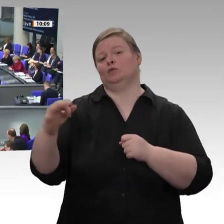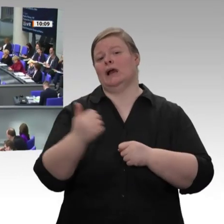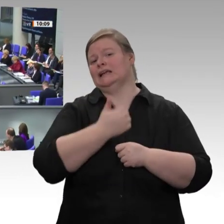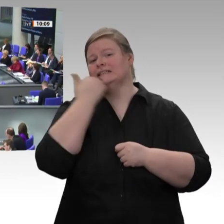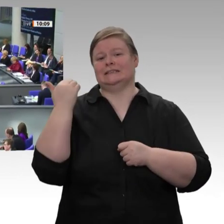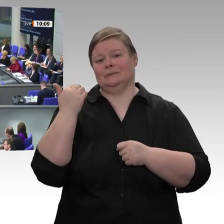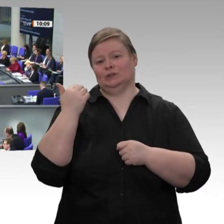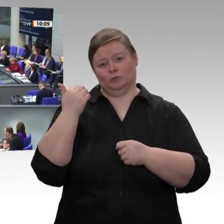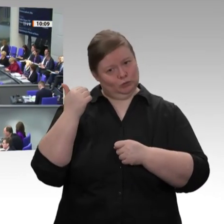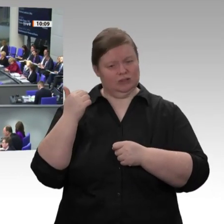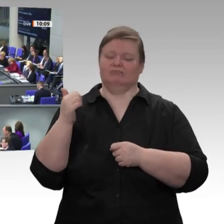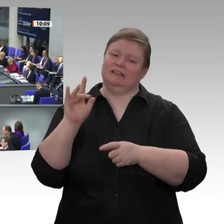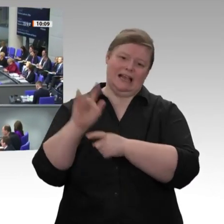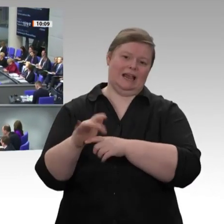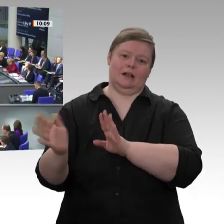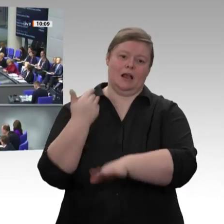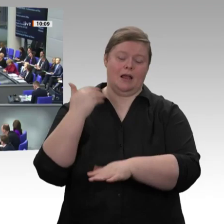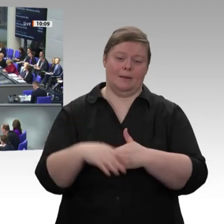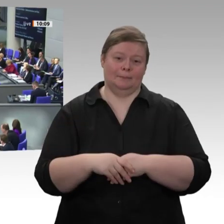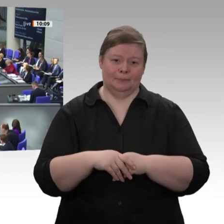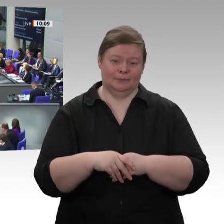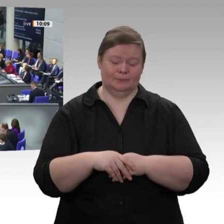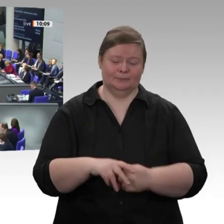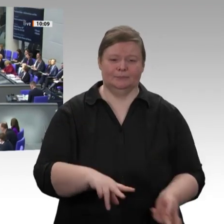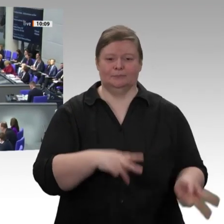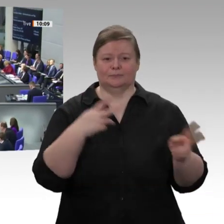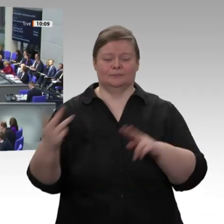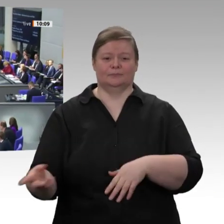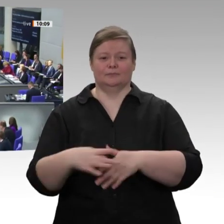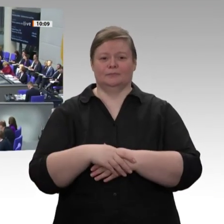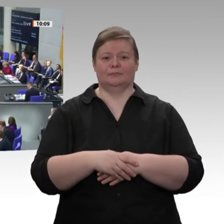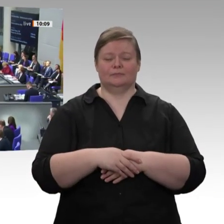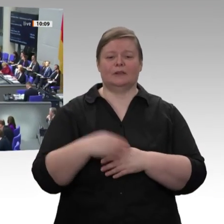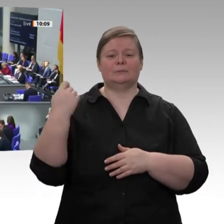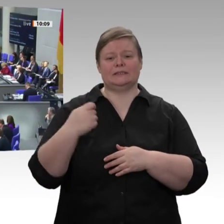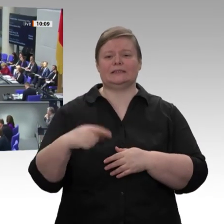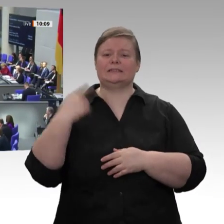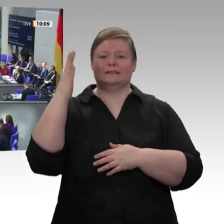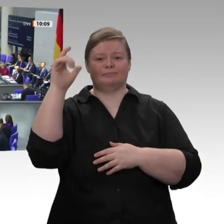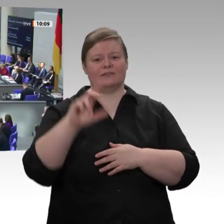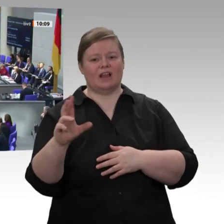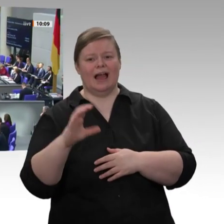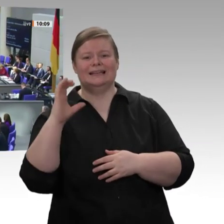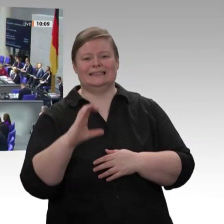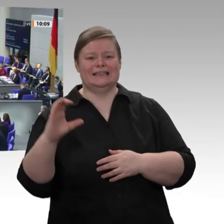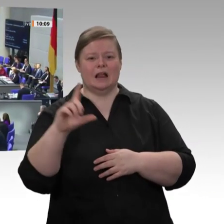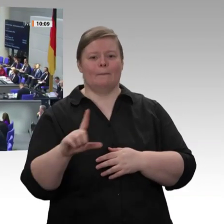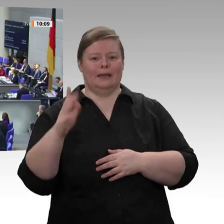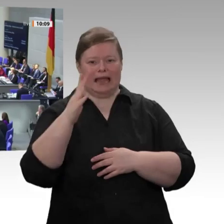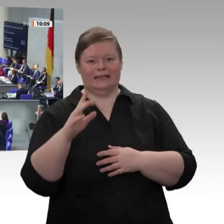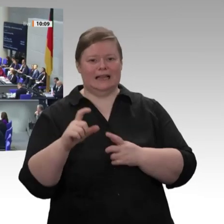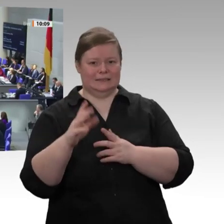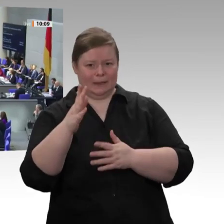Herr Präsident, Herr Bundespräsident Steinmeier, Herr Präsident Schäuble, meine sehr geehrten Damen und Herren, auszusprechen, was ist, das ist das Gebot der